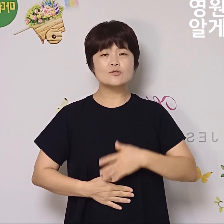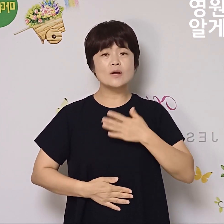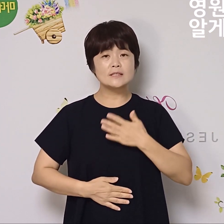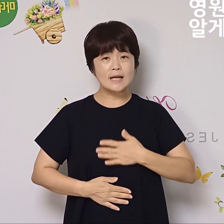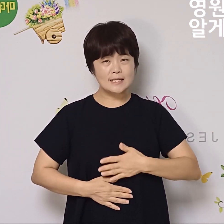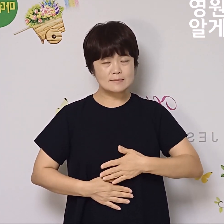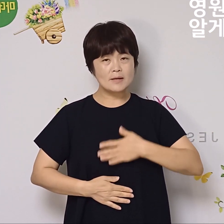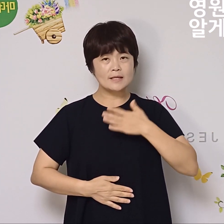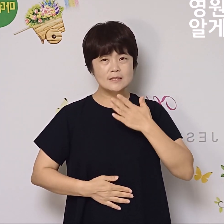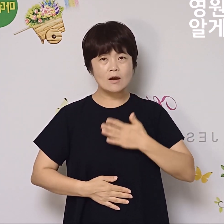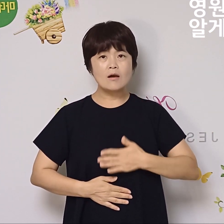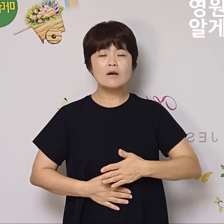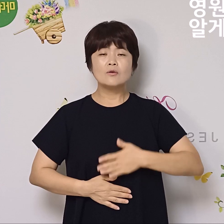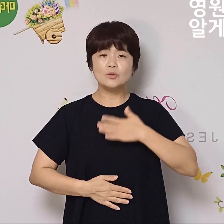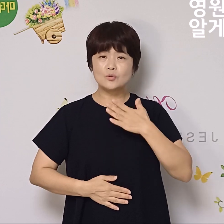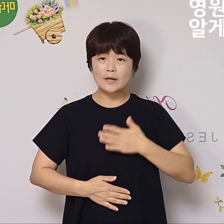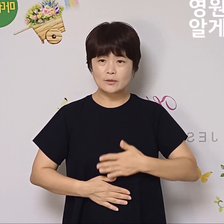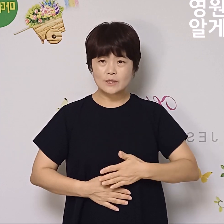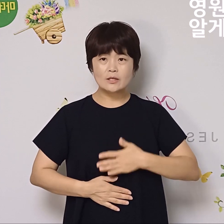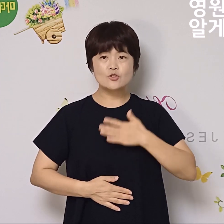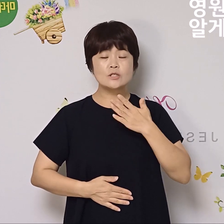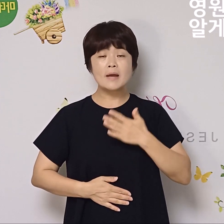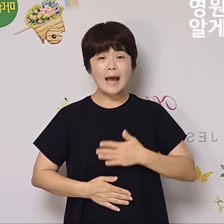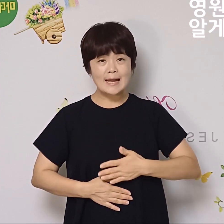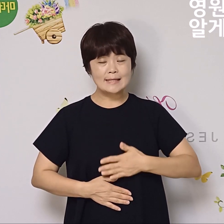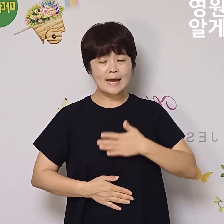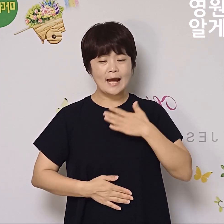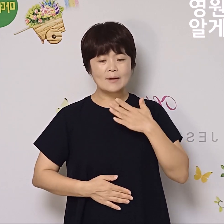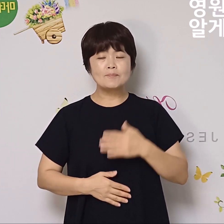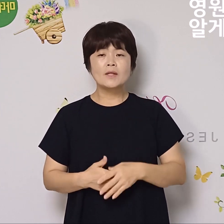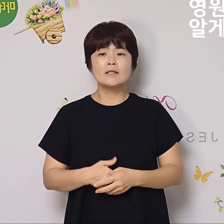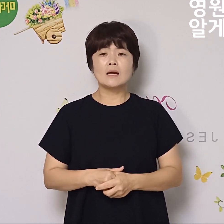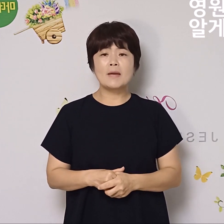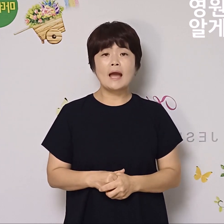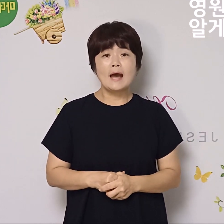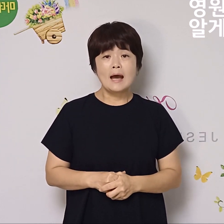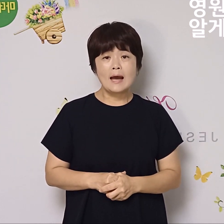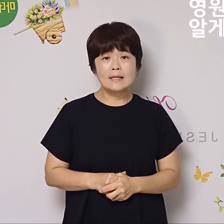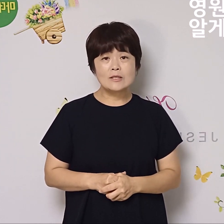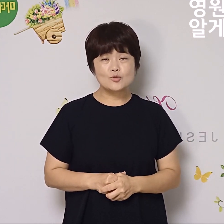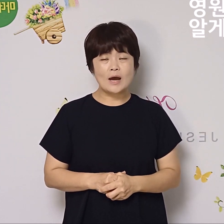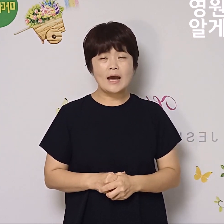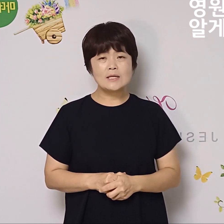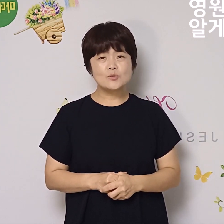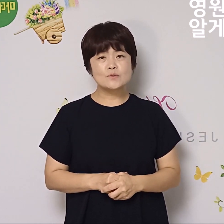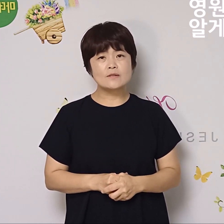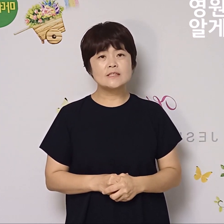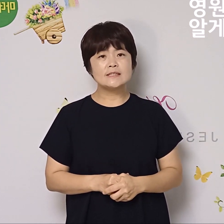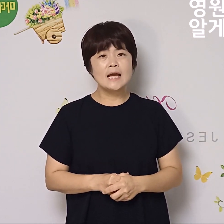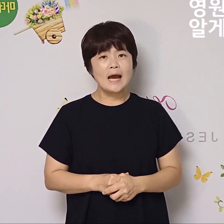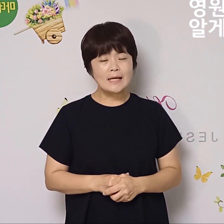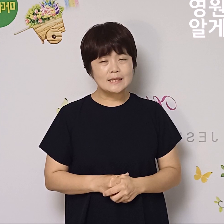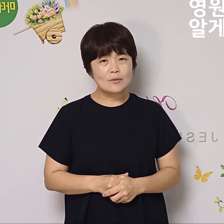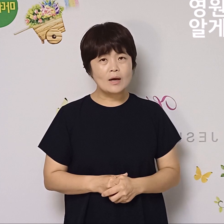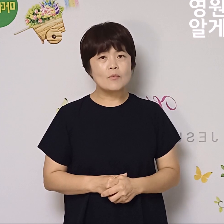알다수와는 가슴팍에서 위로 아래로 내려주시면 알다. 그 다음에 하소서는 하다와